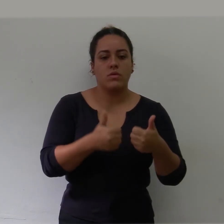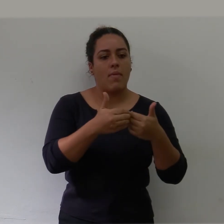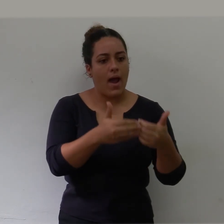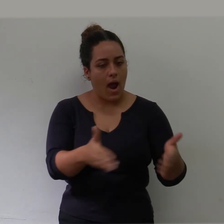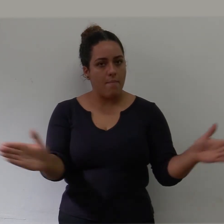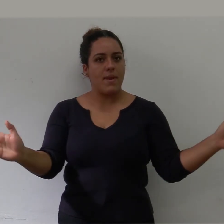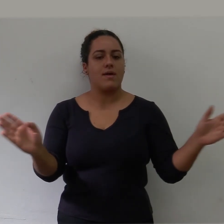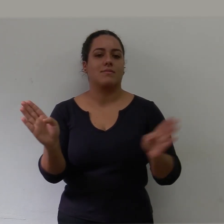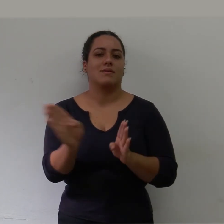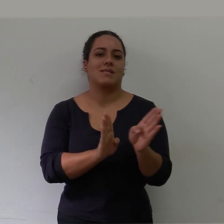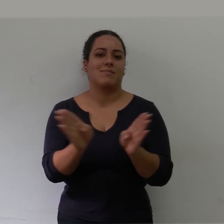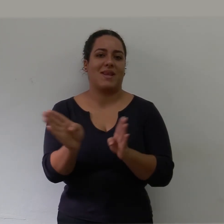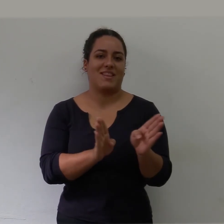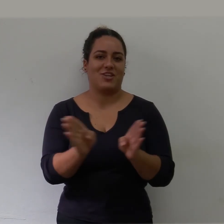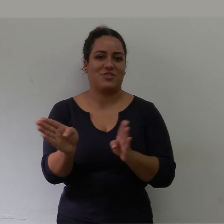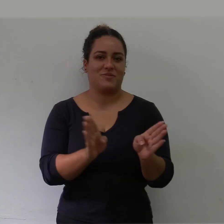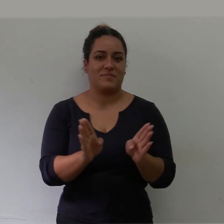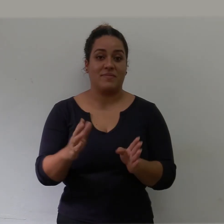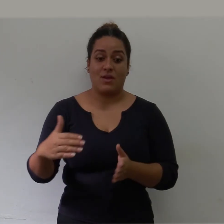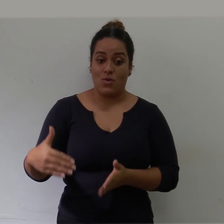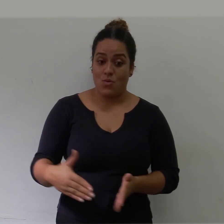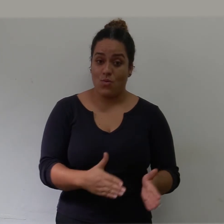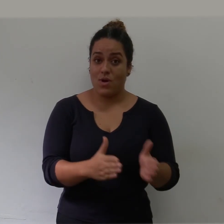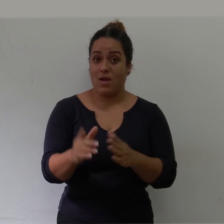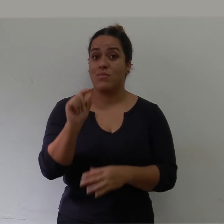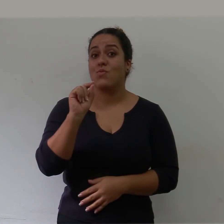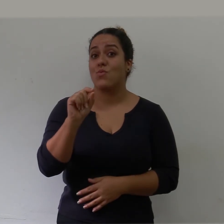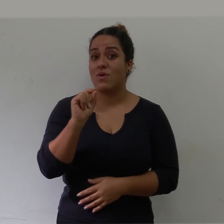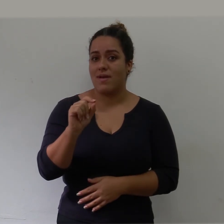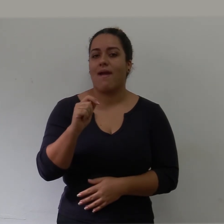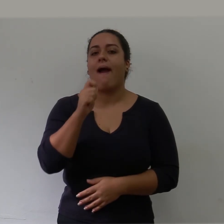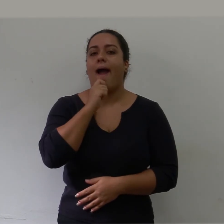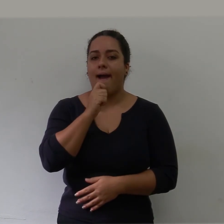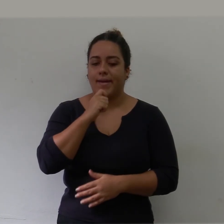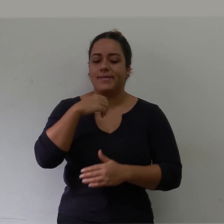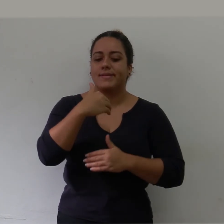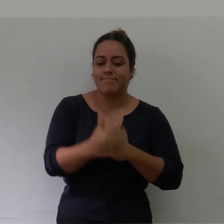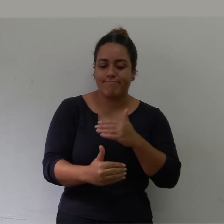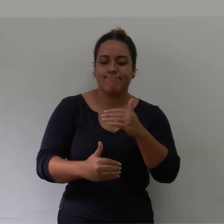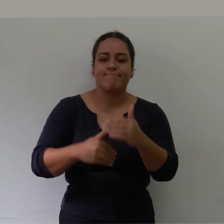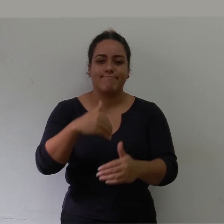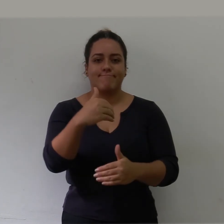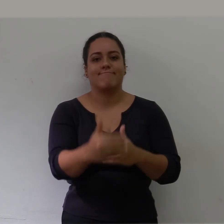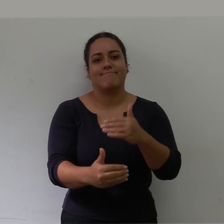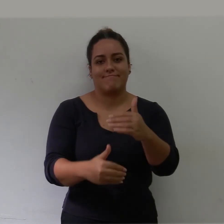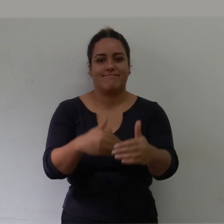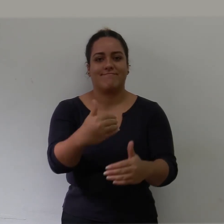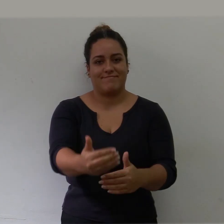ampliação da acessibilidade. Um caminho que ainda está sendo traçado.